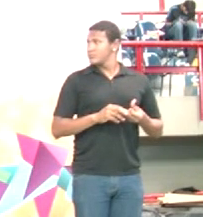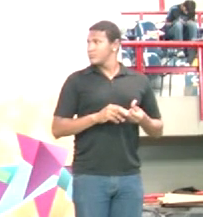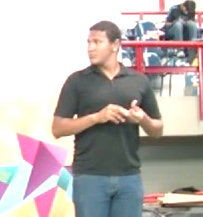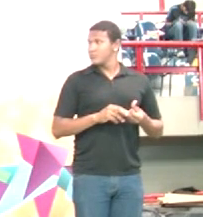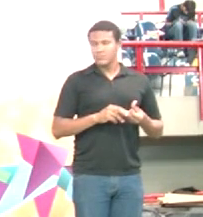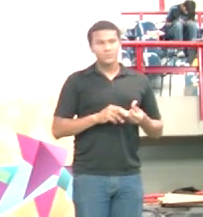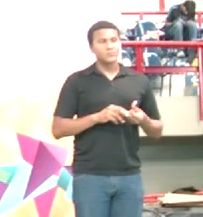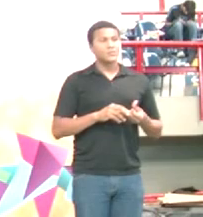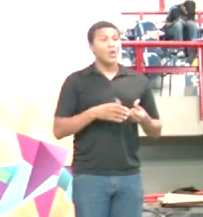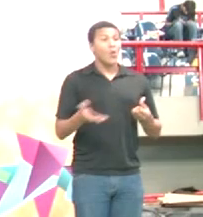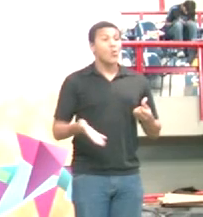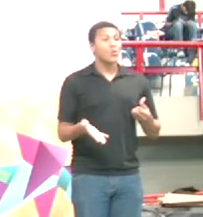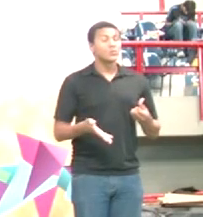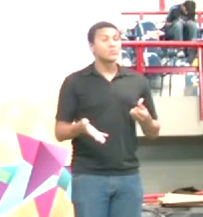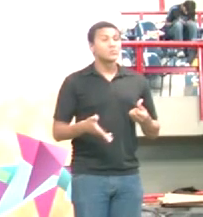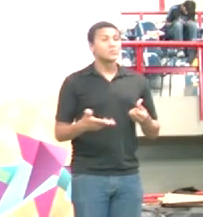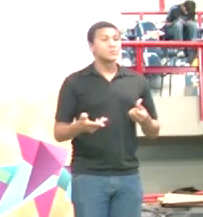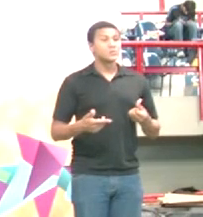Sendo que a atual qual é?